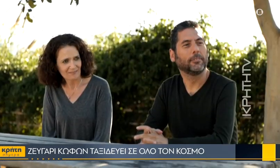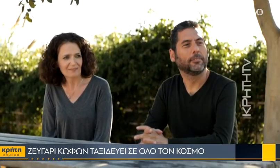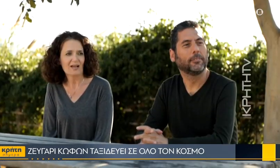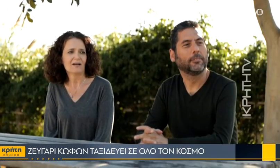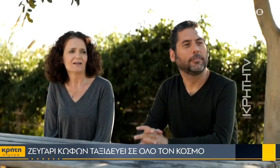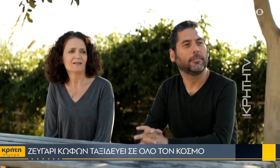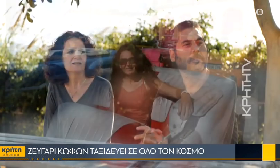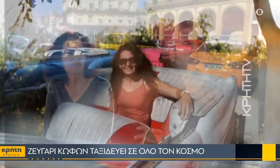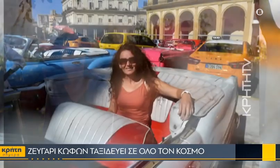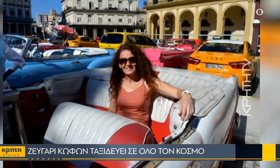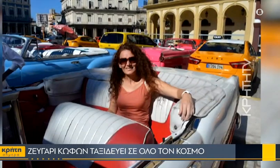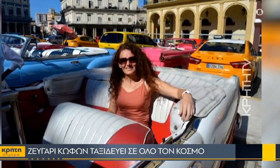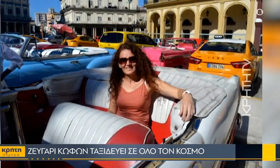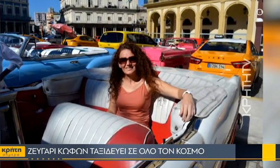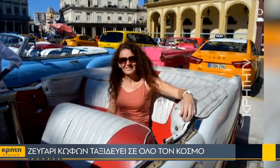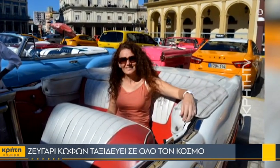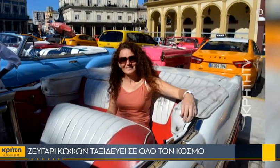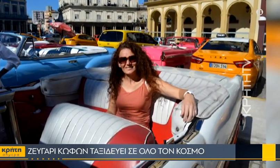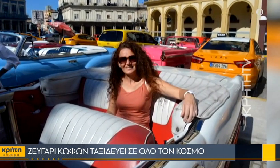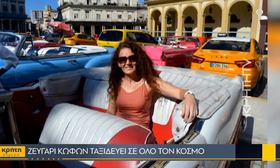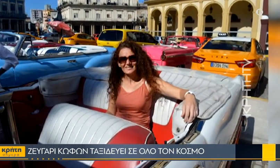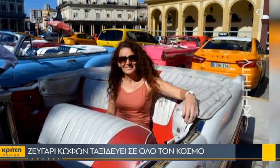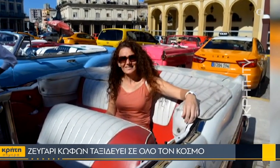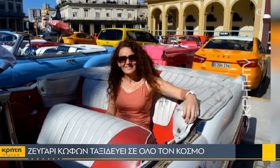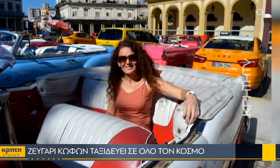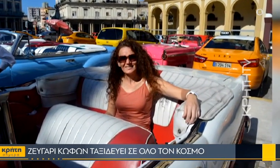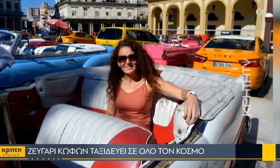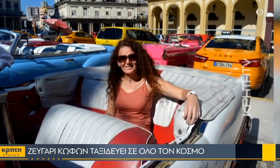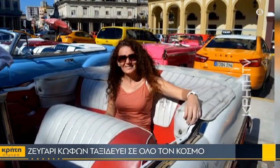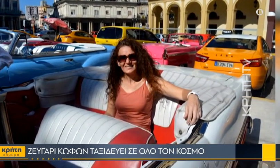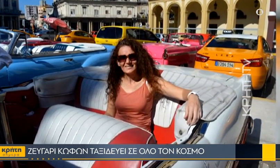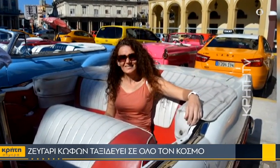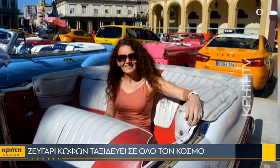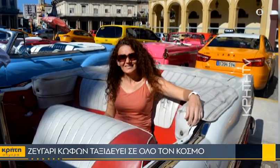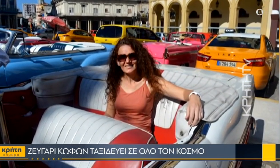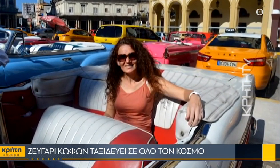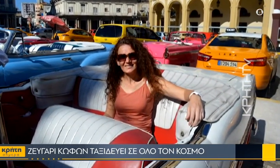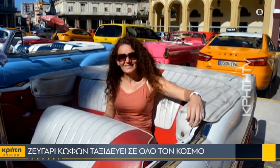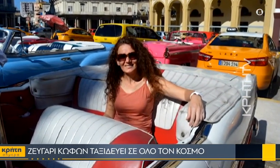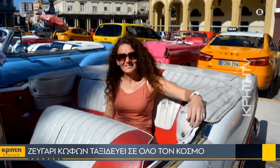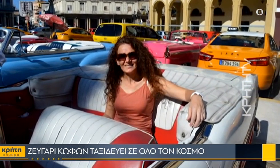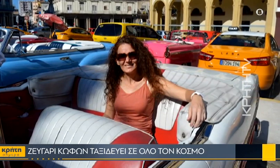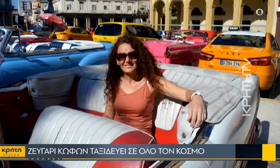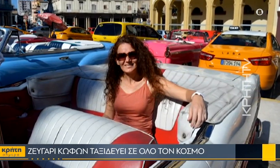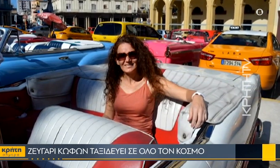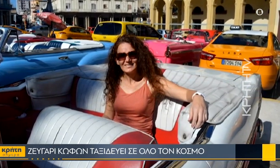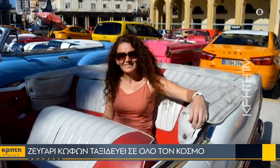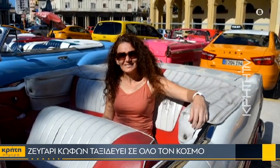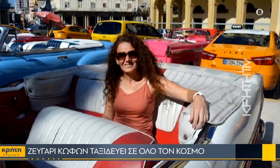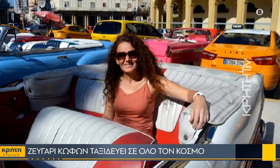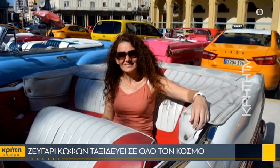κάνει γνωστή σε όλο τον κόσμο, μαζί με τον σύζυγό της. Πότε ξεκινήσατε το πρώτο σας ταξίδι και βέβαια ποιο ήταν